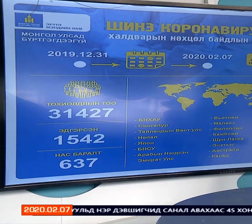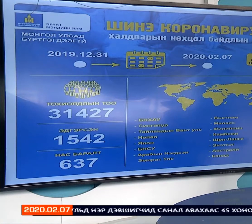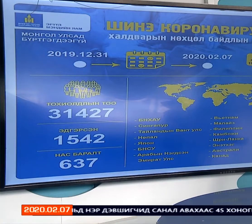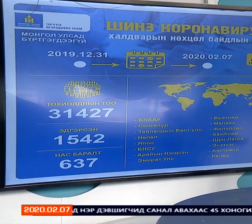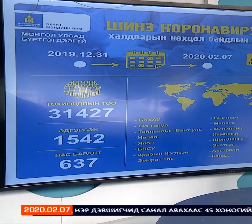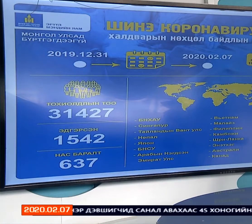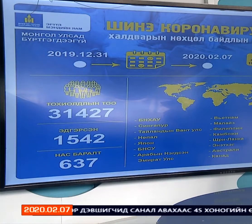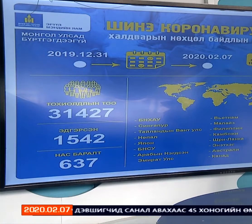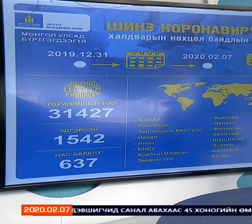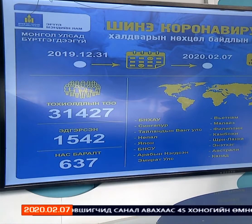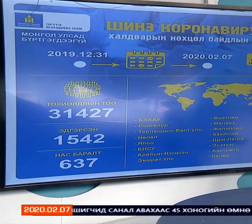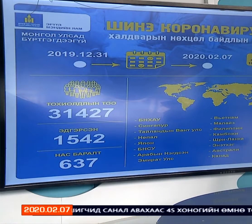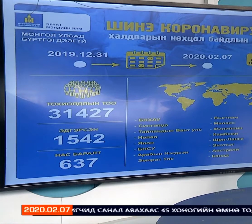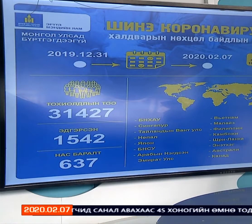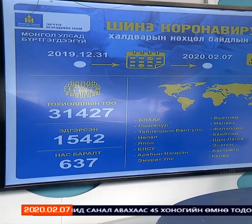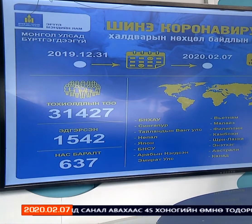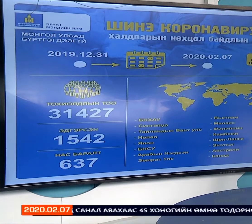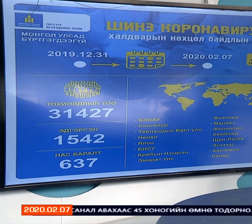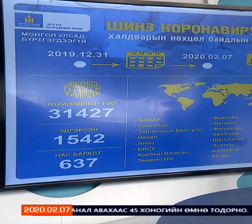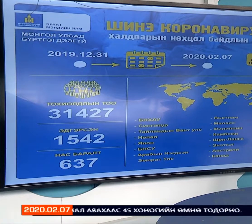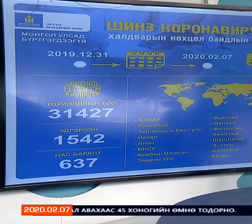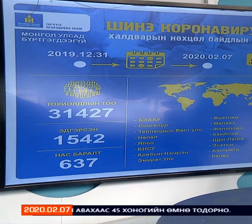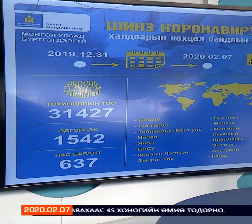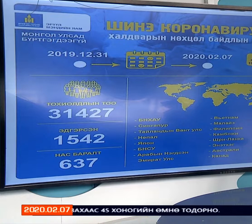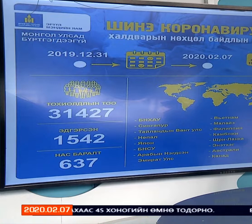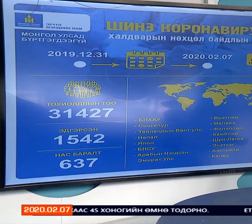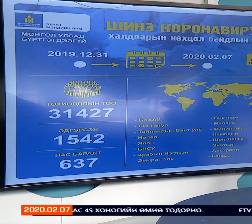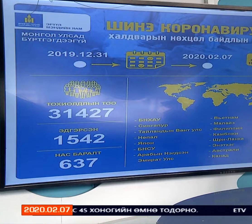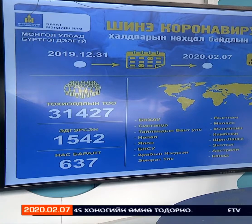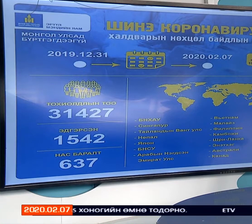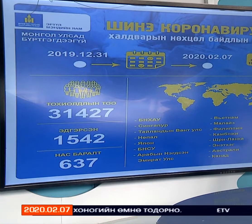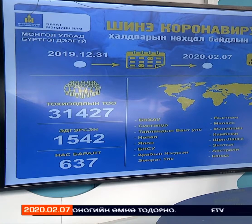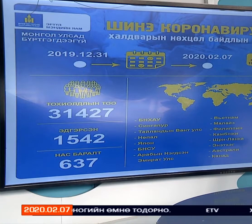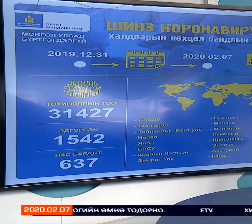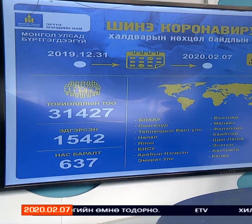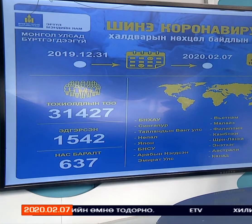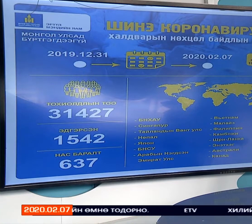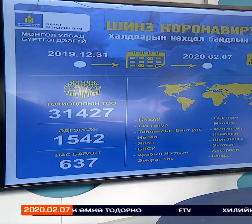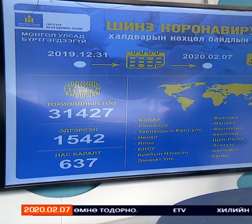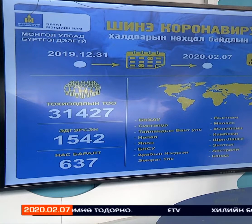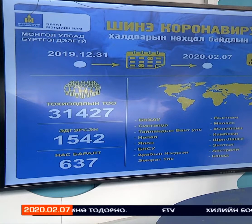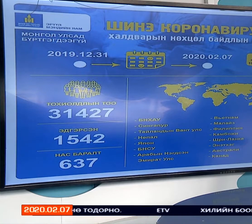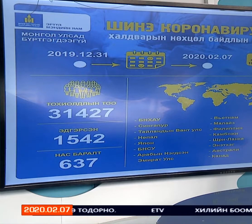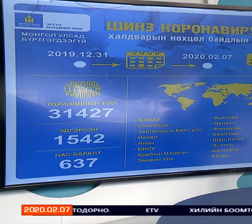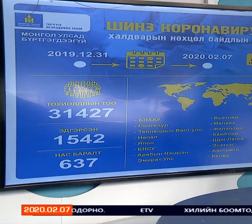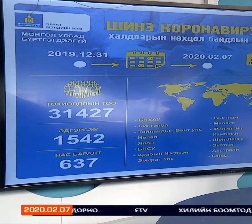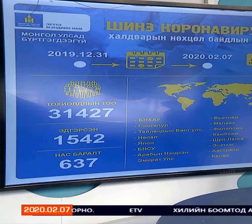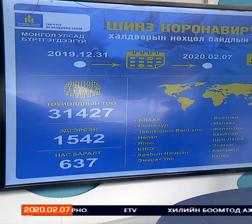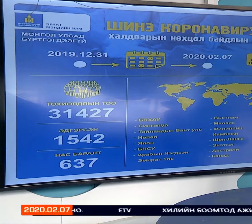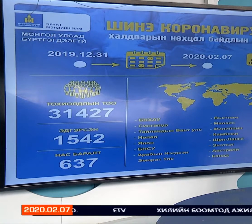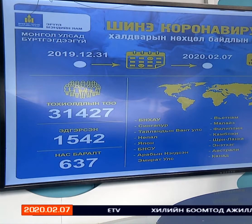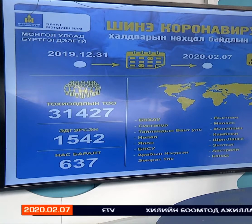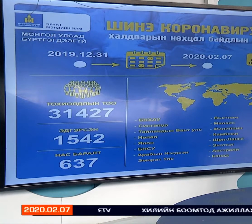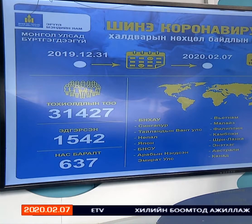халдварын батлагдсан тохиолдол 31,436 болж 638 хүн нас уржээ. Үүнээс хятад улсад